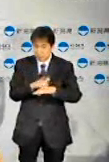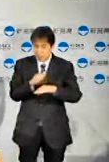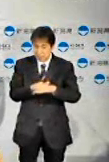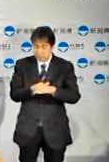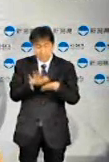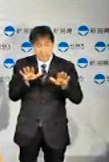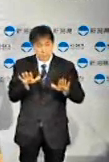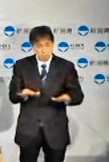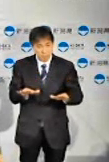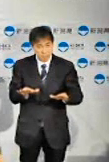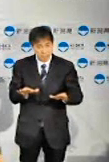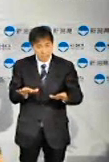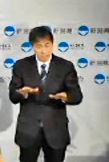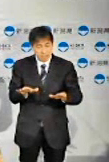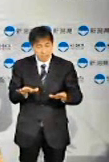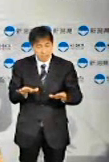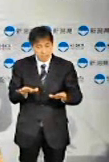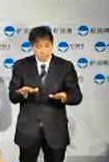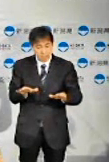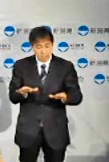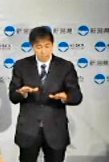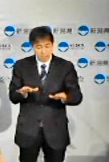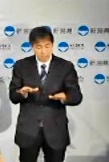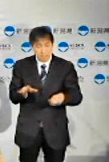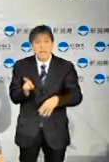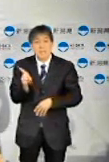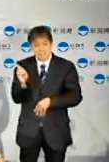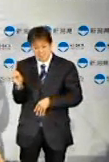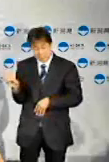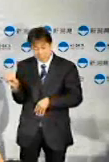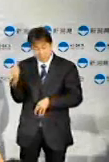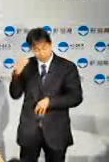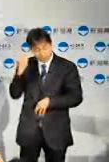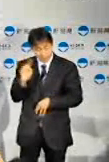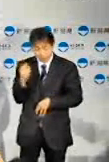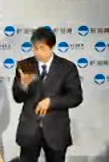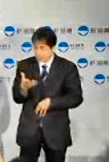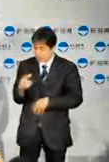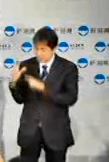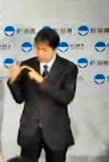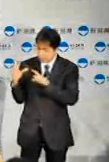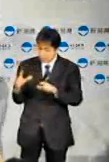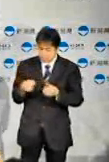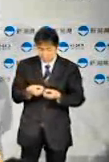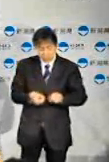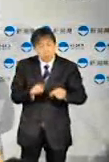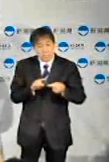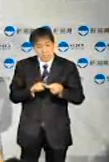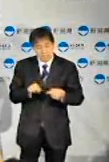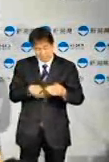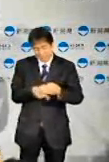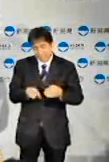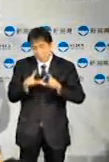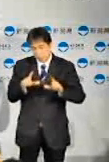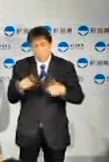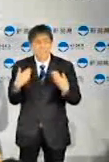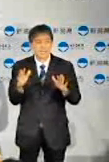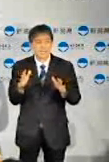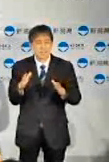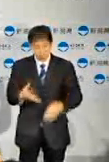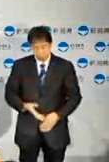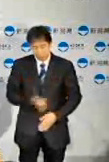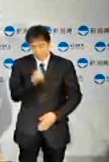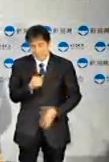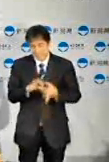こう現在であの現時点でこう知事としてこう、 いや特段具体的なものはありません。まさに信頼関係を築きなが